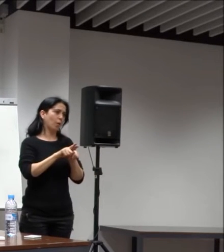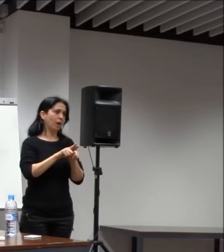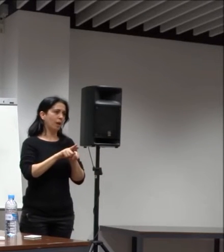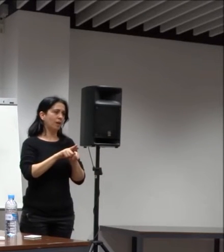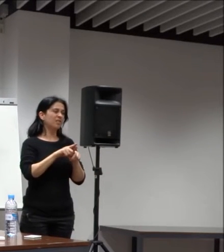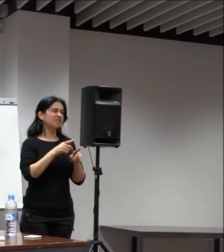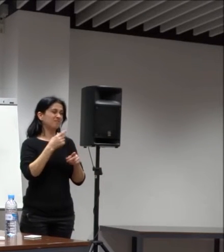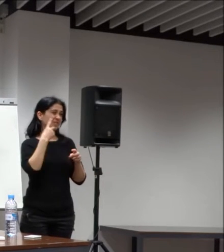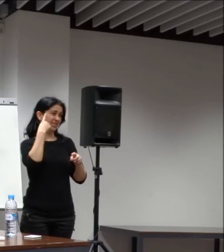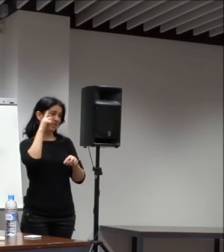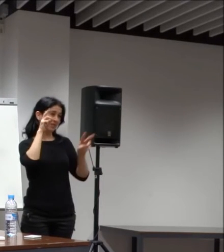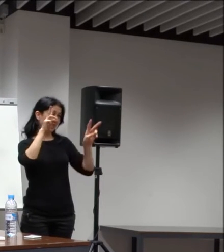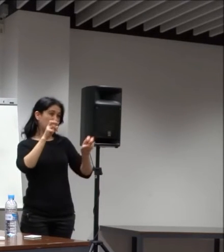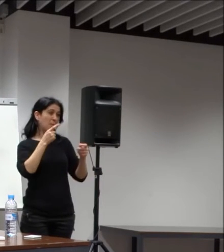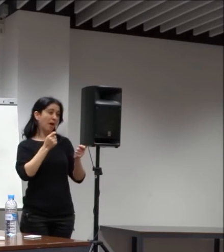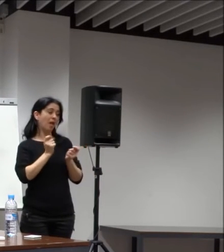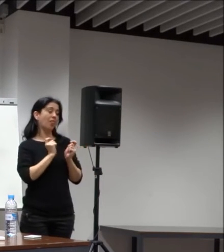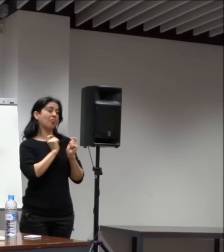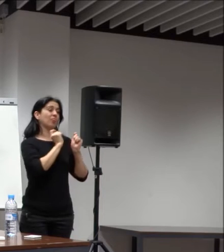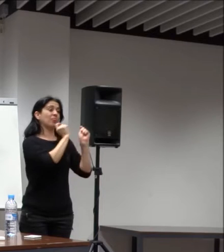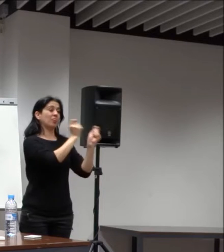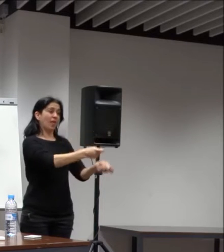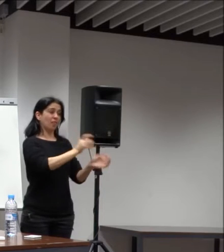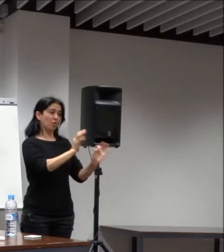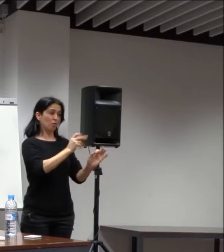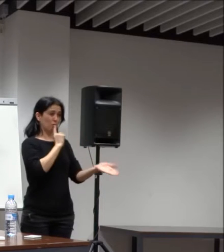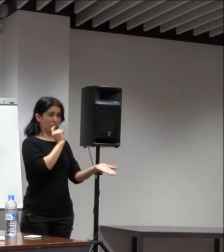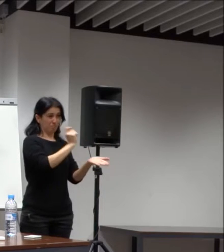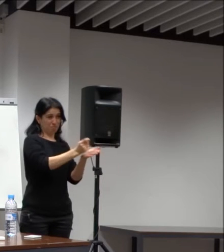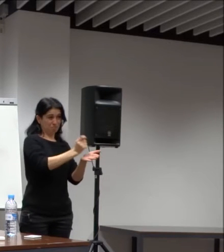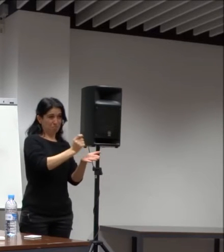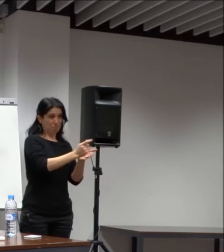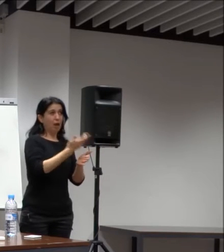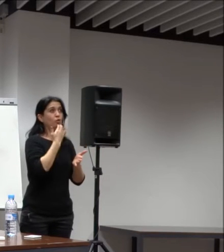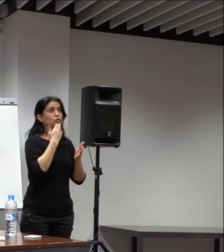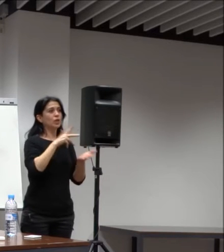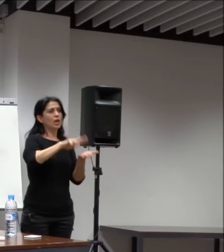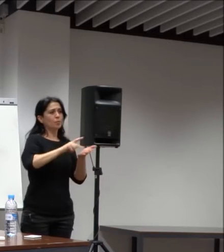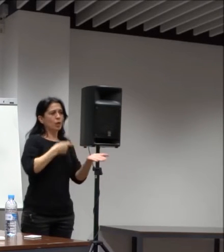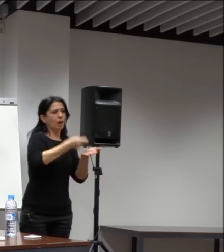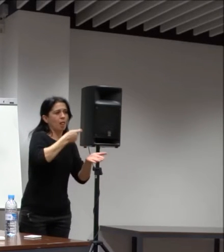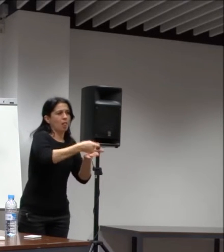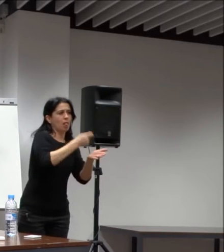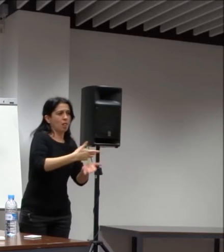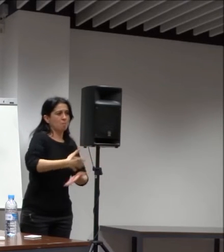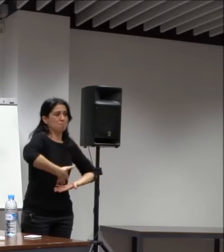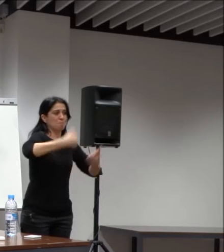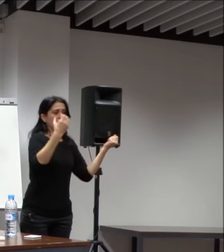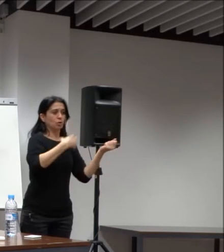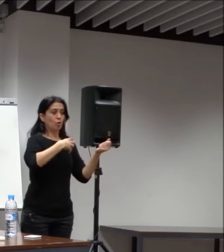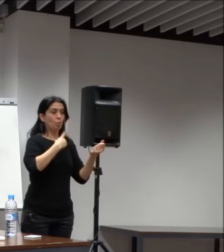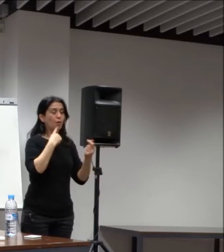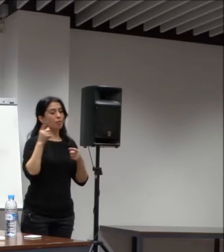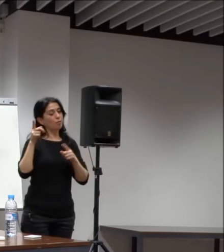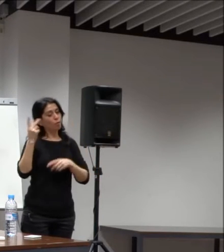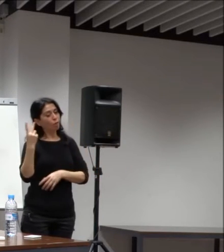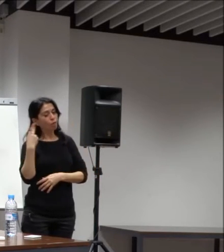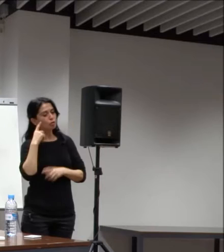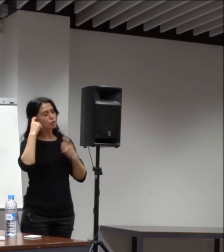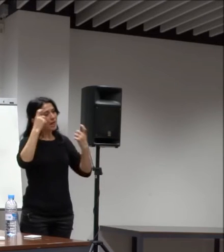daciones en pago para quien no podía seguir asumiendo la hipoteca, tratando de evitar desahucios y demás cuestiones